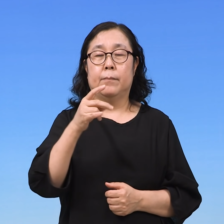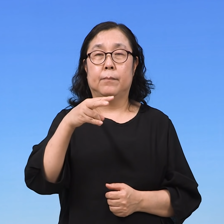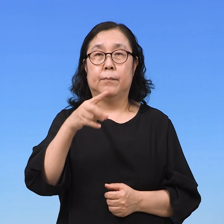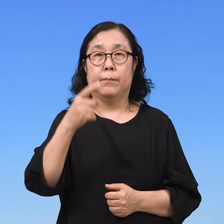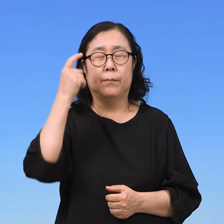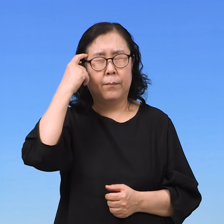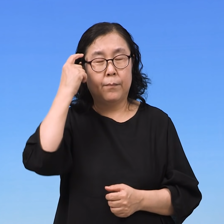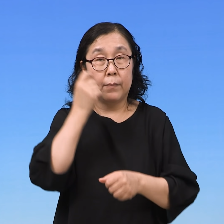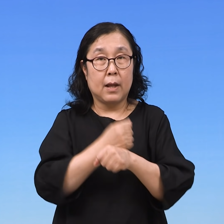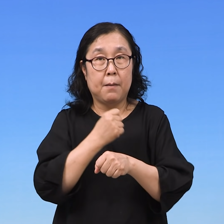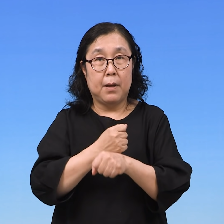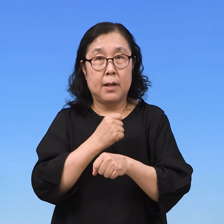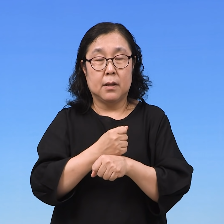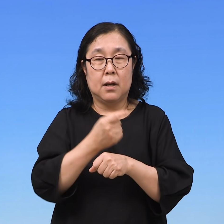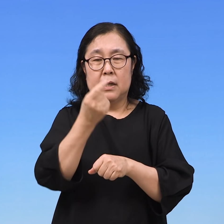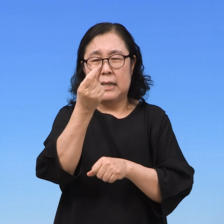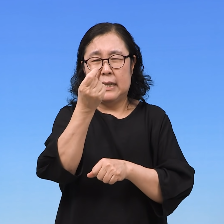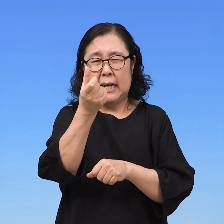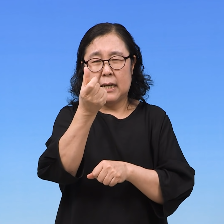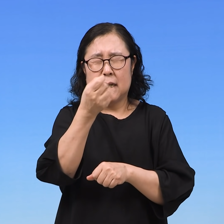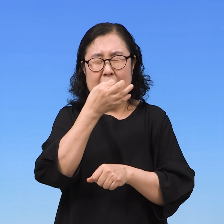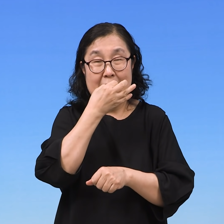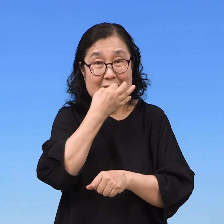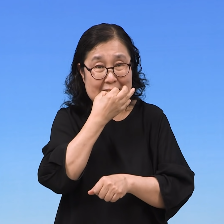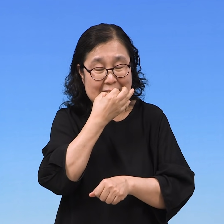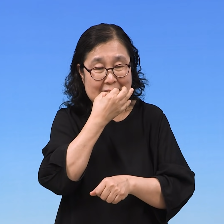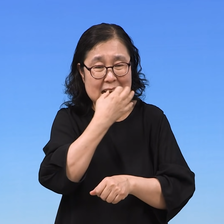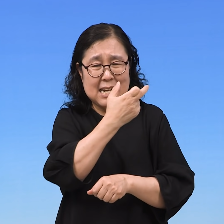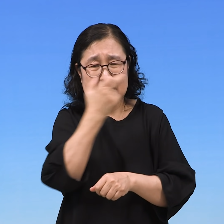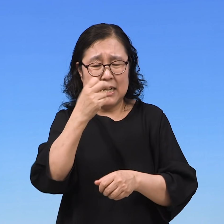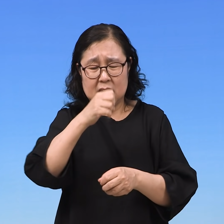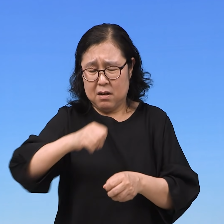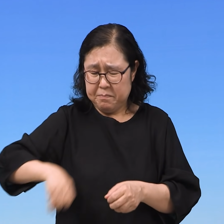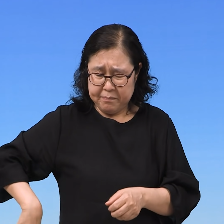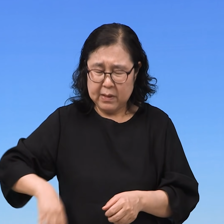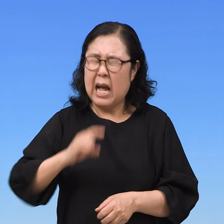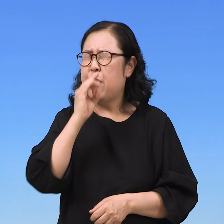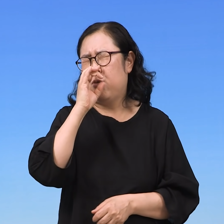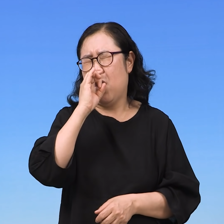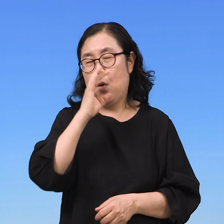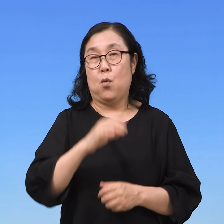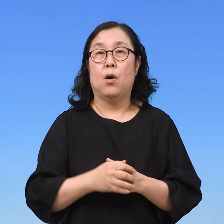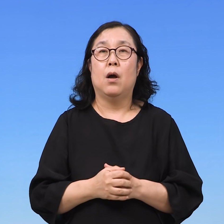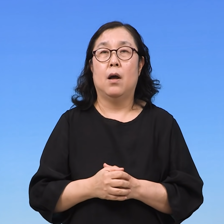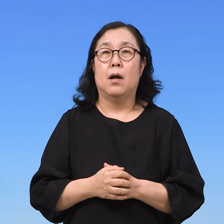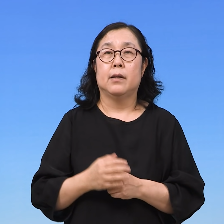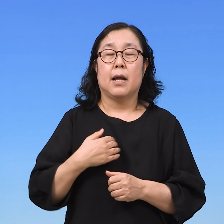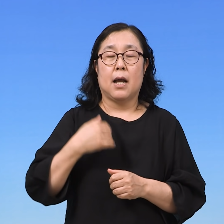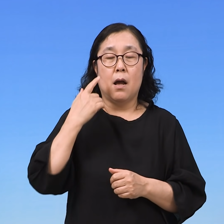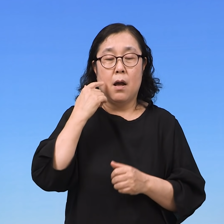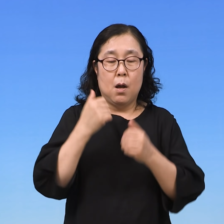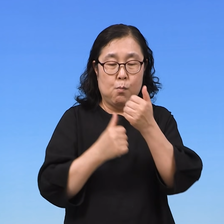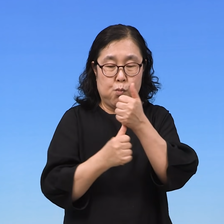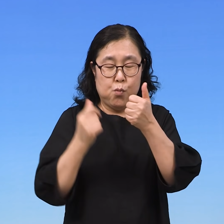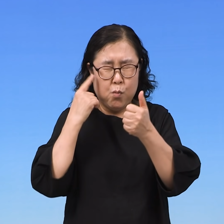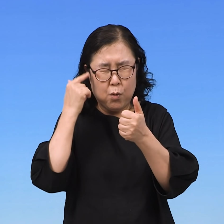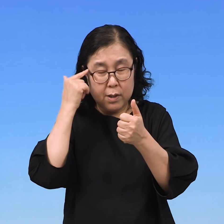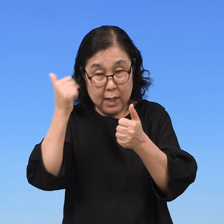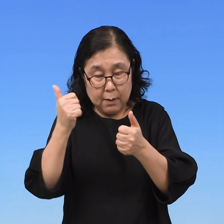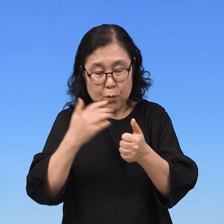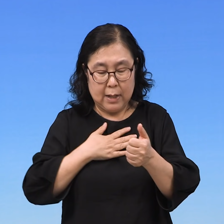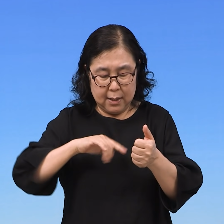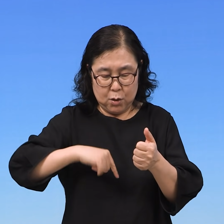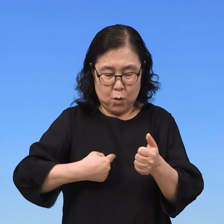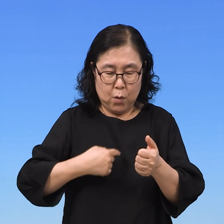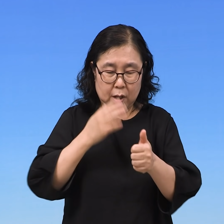에서를 생각하면서 여러분, 소탐대실 안 됩니다. 우리 교역자들에게 제가 계속 부탁하고, 제가 제